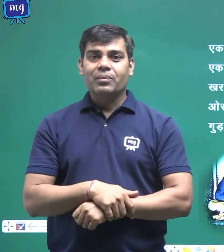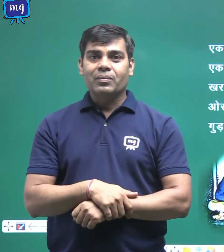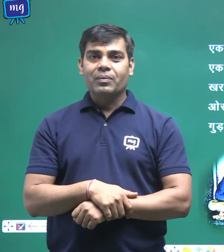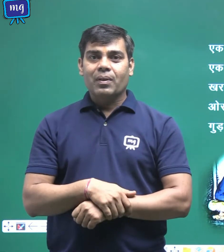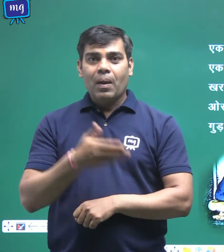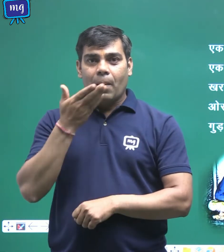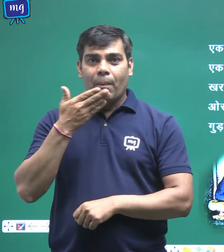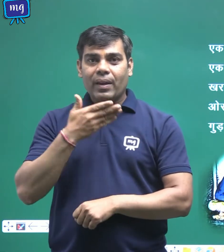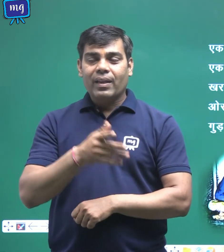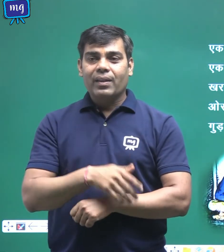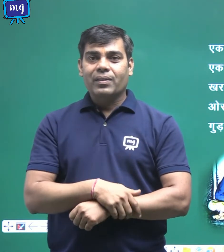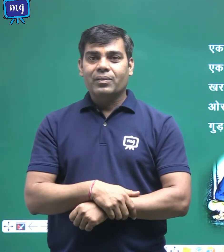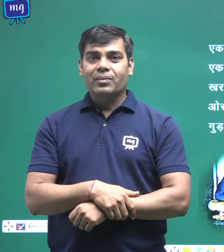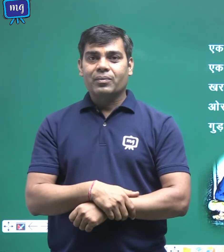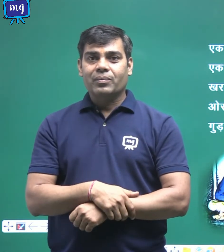पढ़ेंगे।